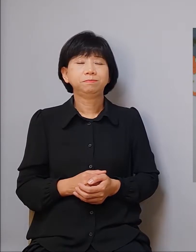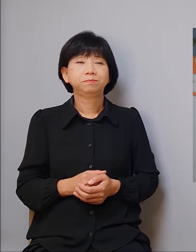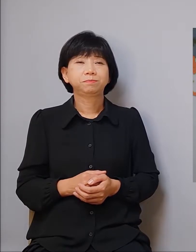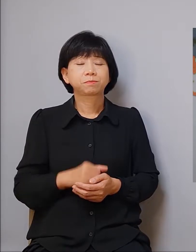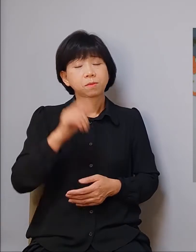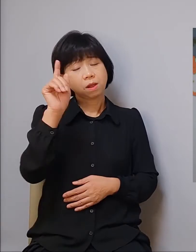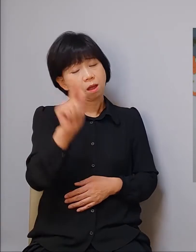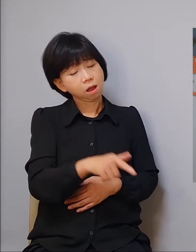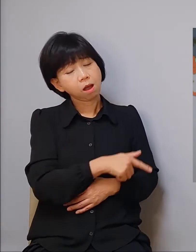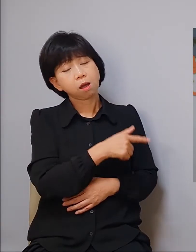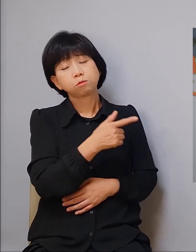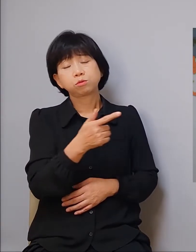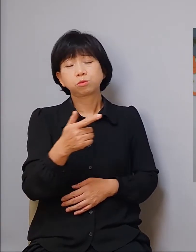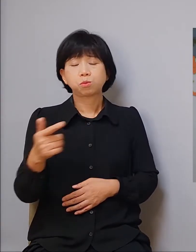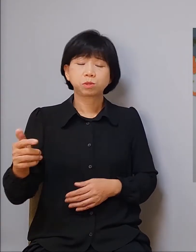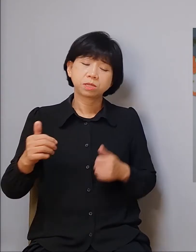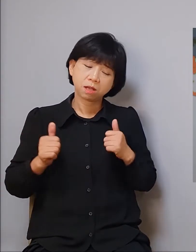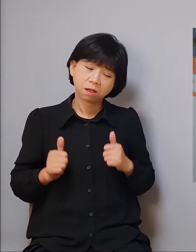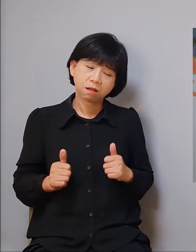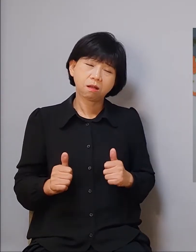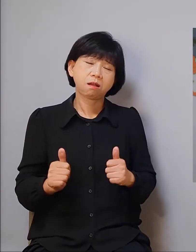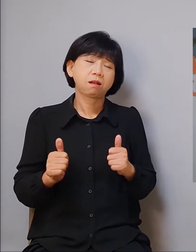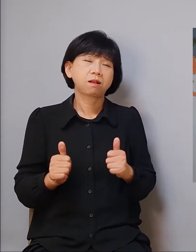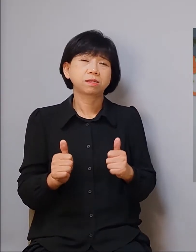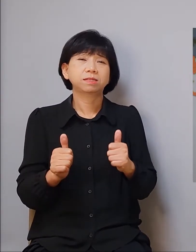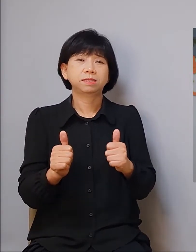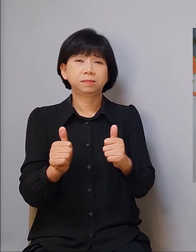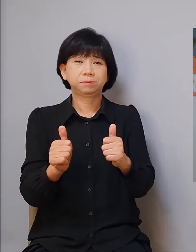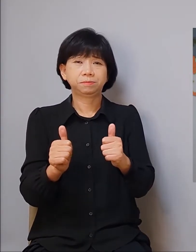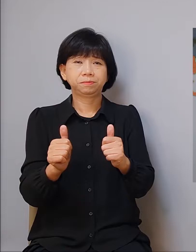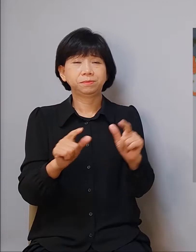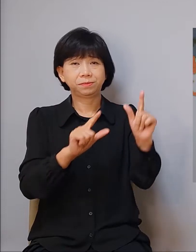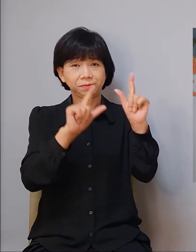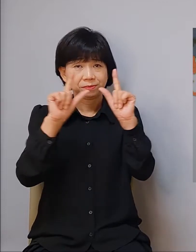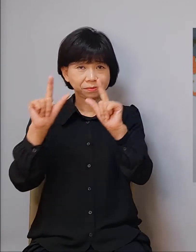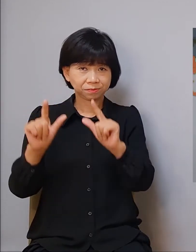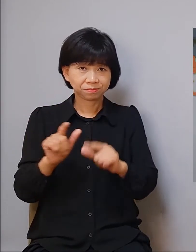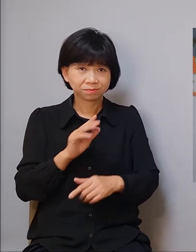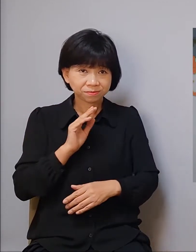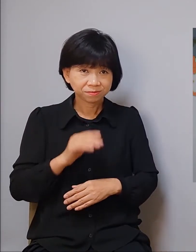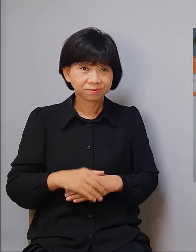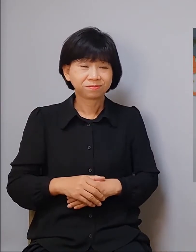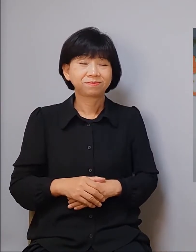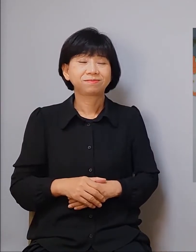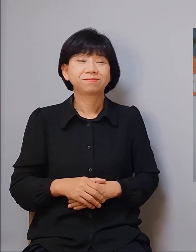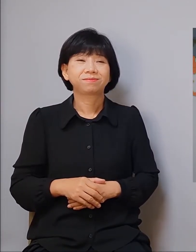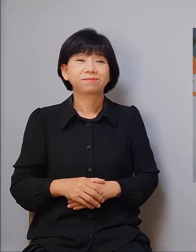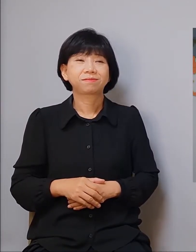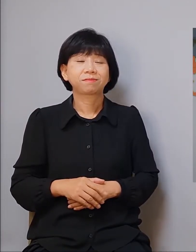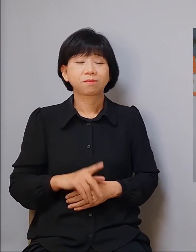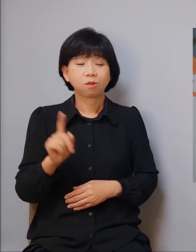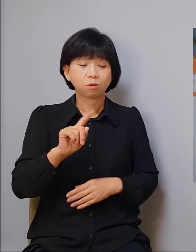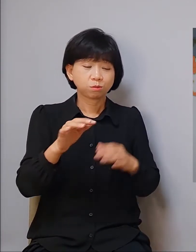하루 종일 열심히 살고 있으시잖아요. 어떤 분들은 뒤도